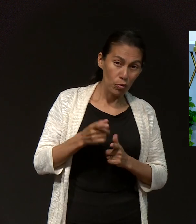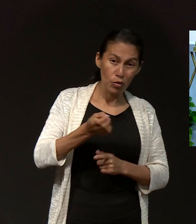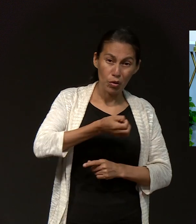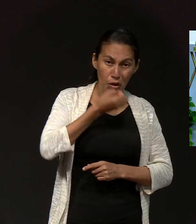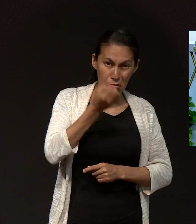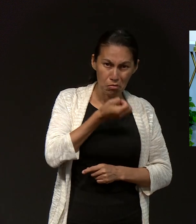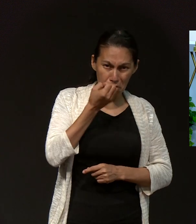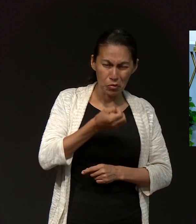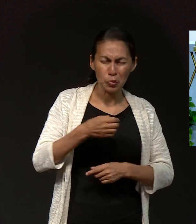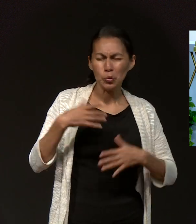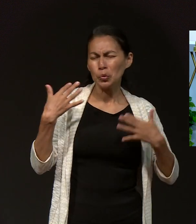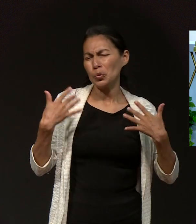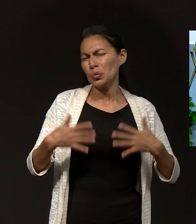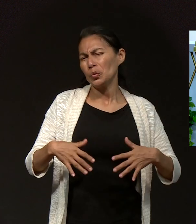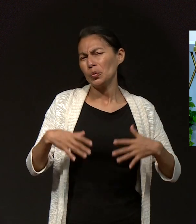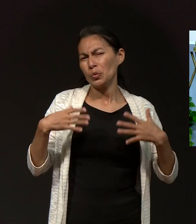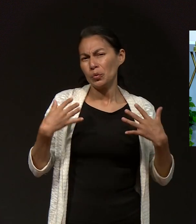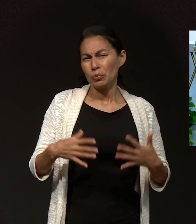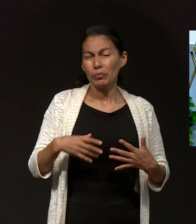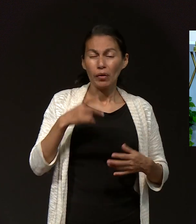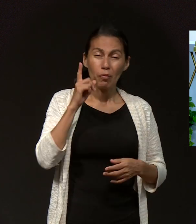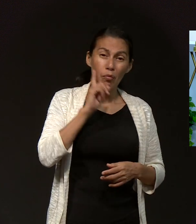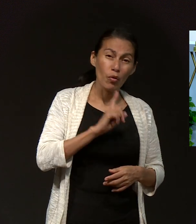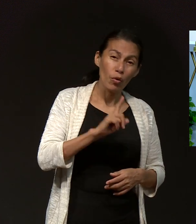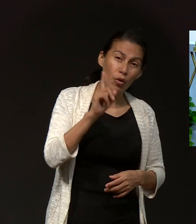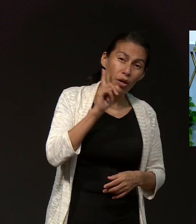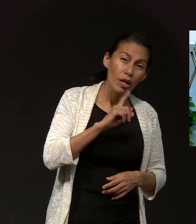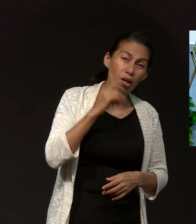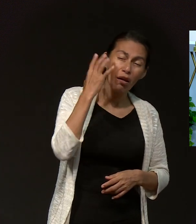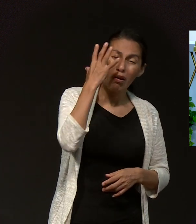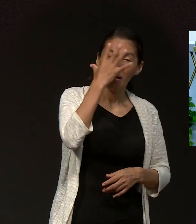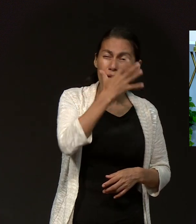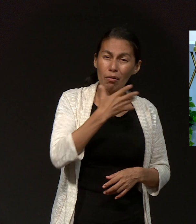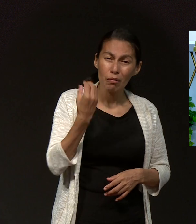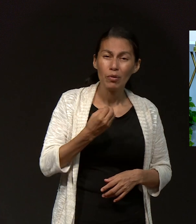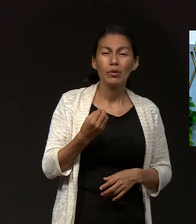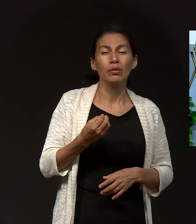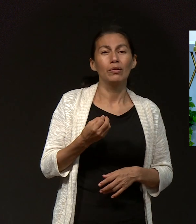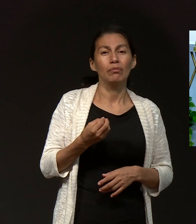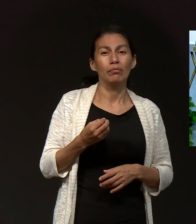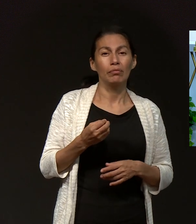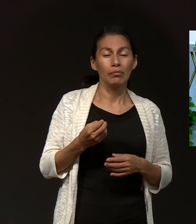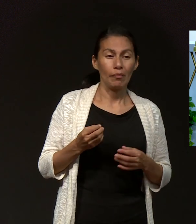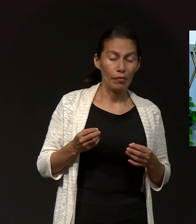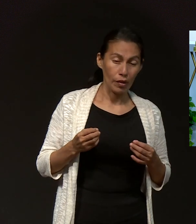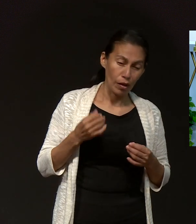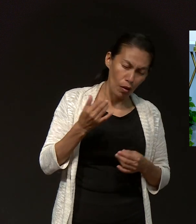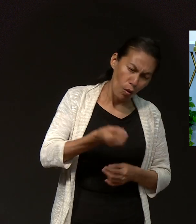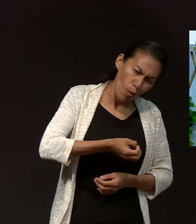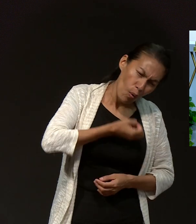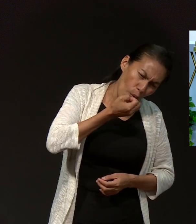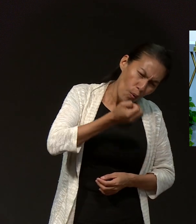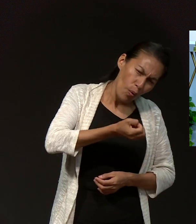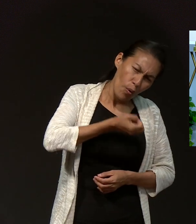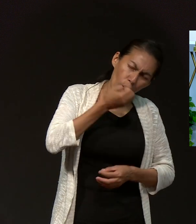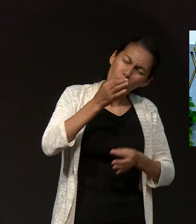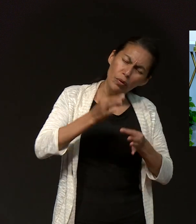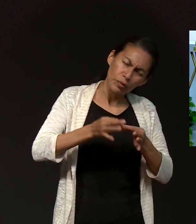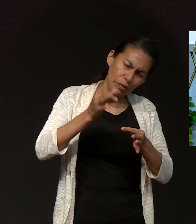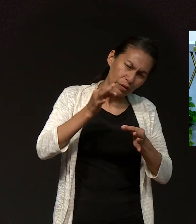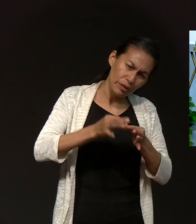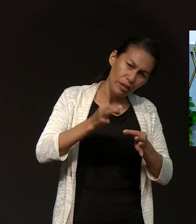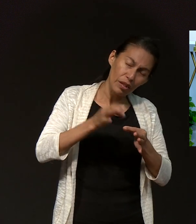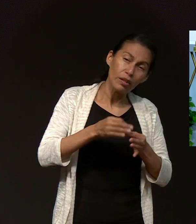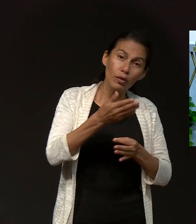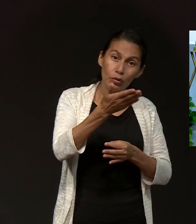varios grupos yo diría, hermosas damas que se unen para orar con ustedes sobre sus pedidos,